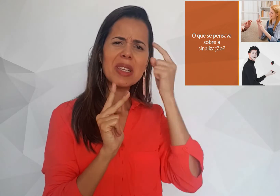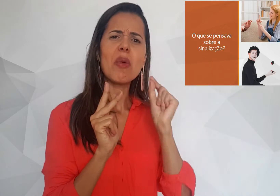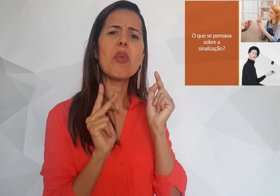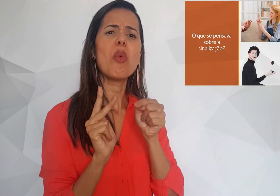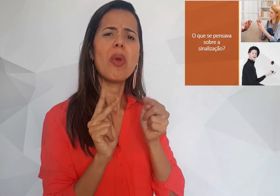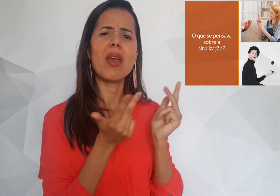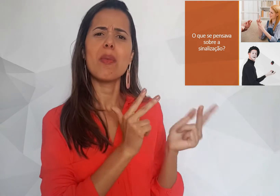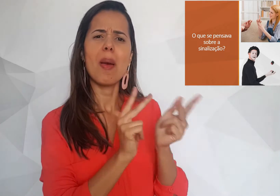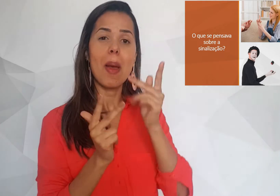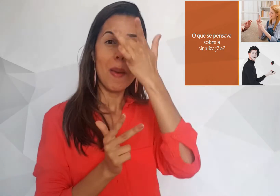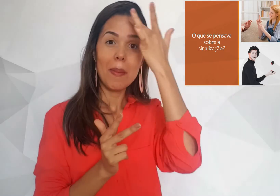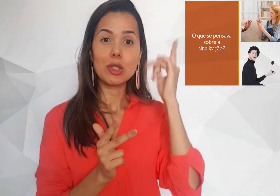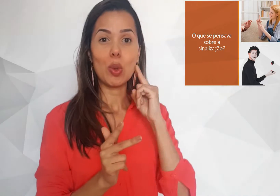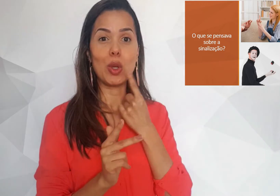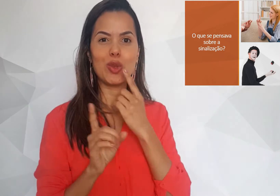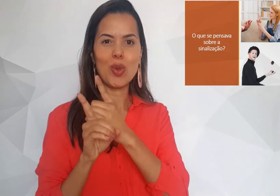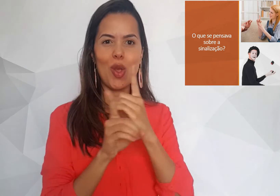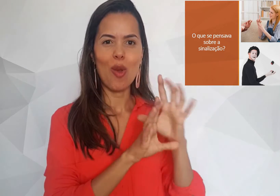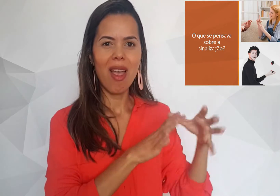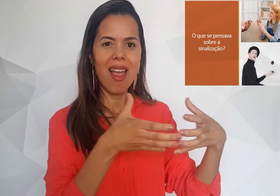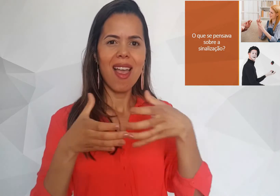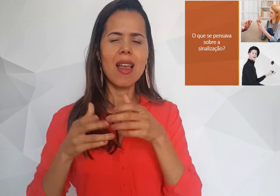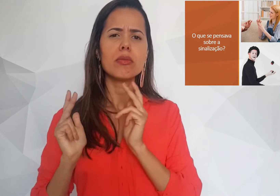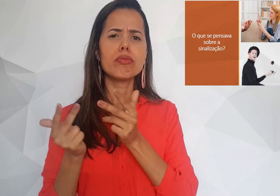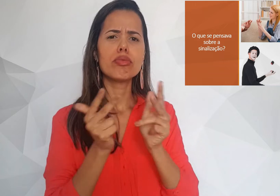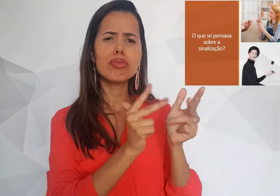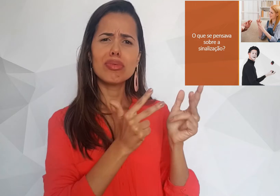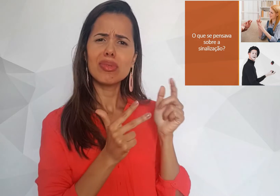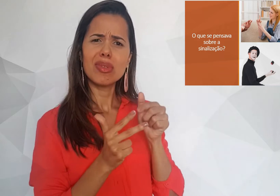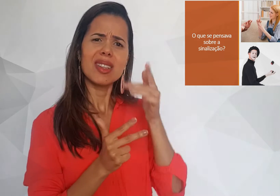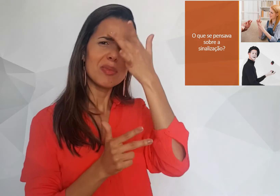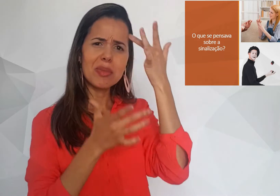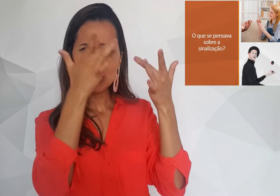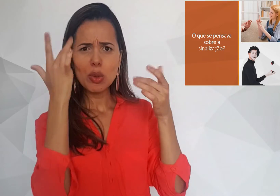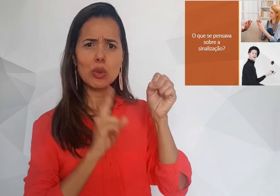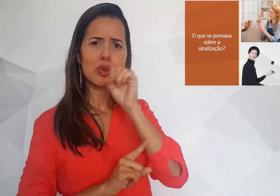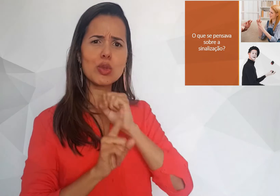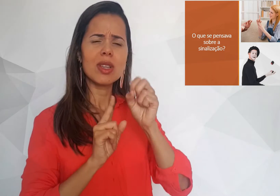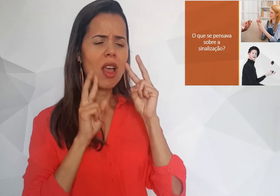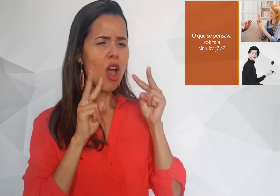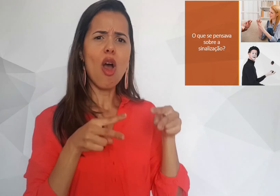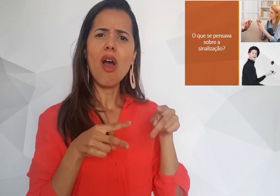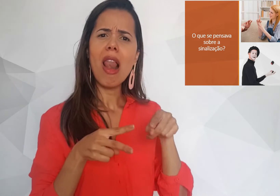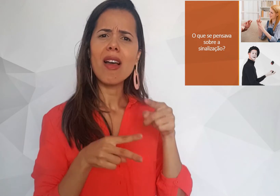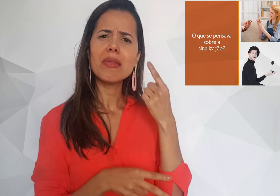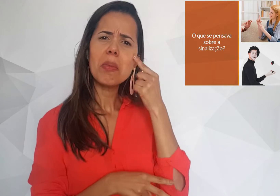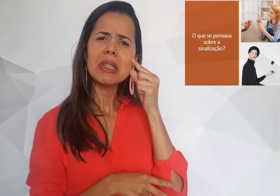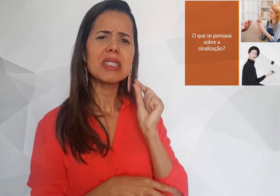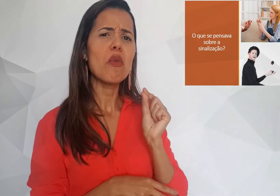pessoas surdas num período remoto, antes de se iniciarem essas pesquisas acadêmicas